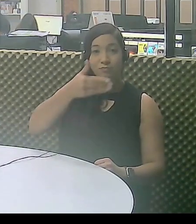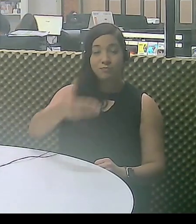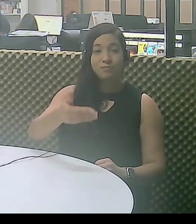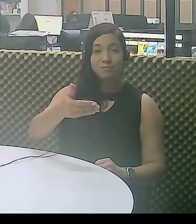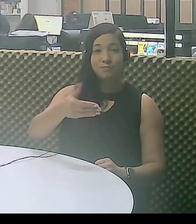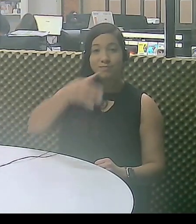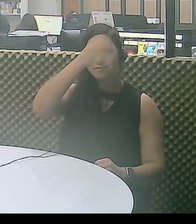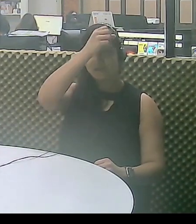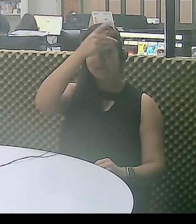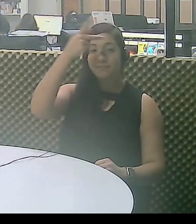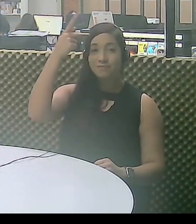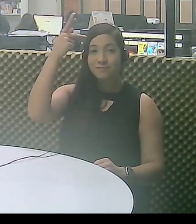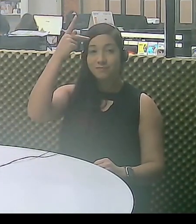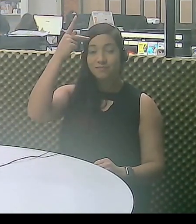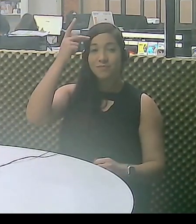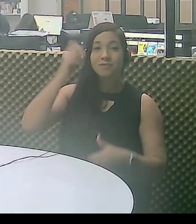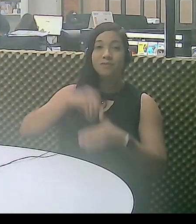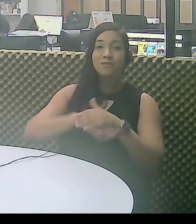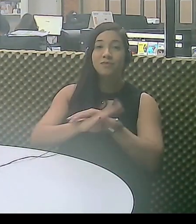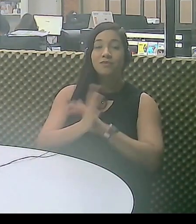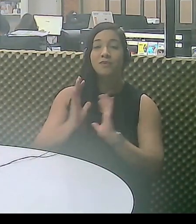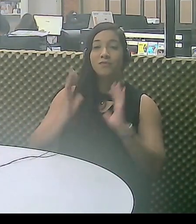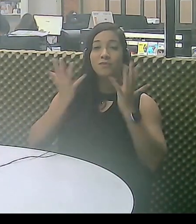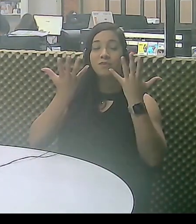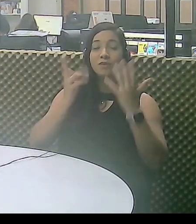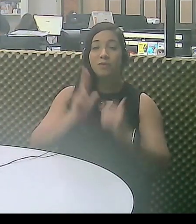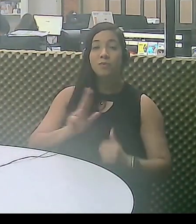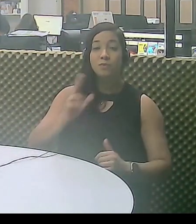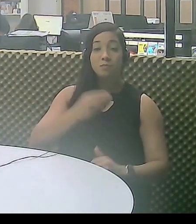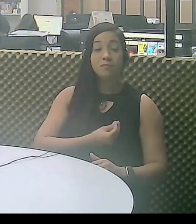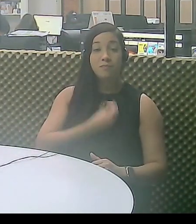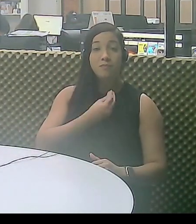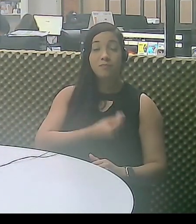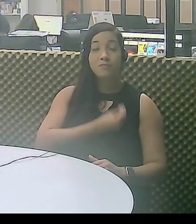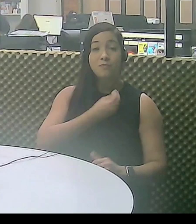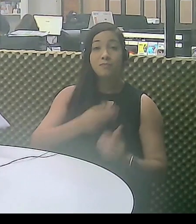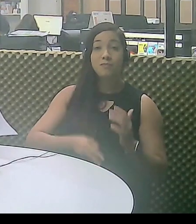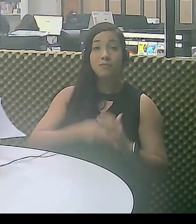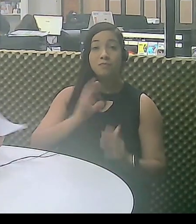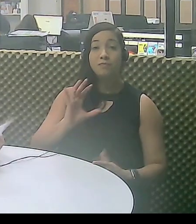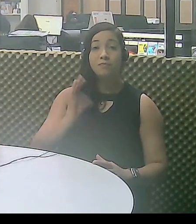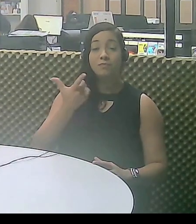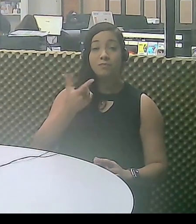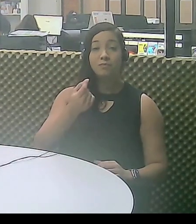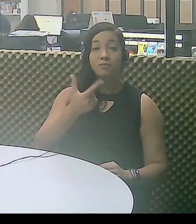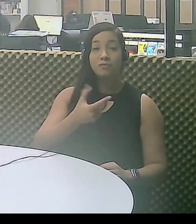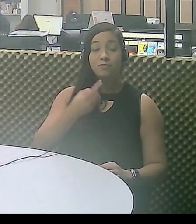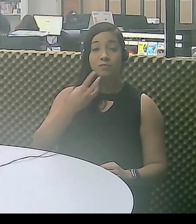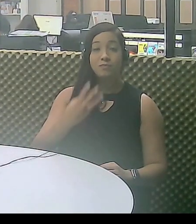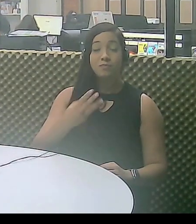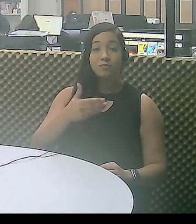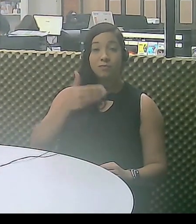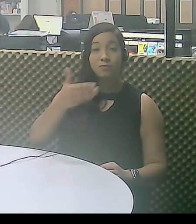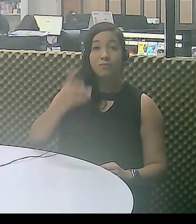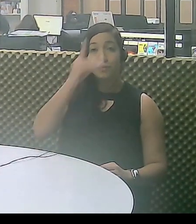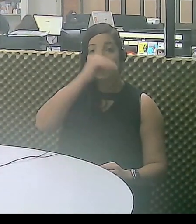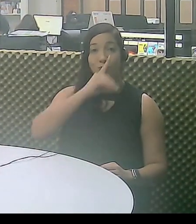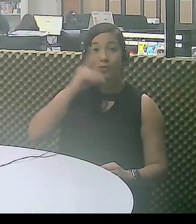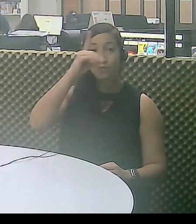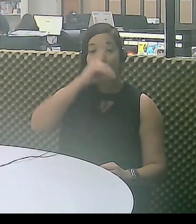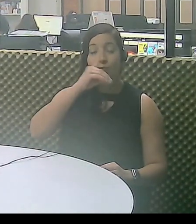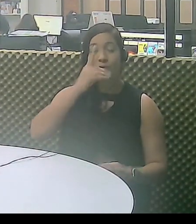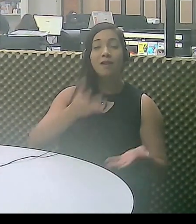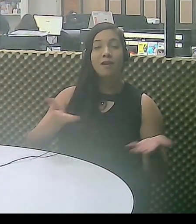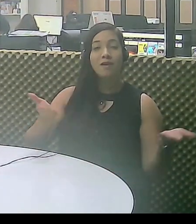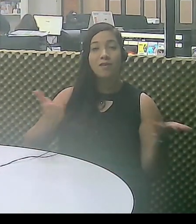Promovido pela Prefeitura, o tradicional Uberlândia Viva chega à segunda edição em 2023, no próximo domingo. Dessa